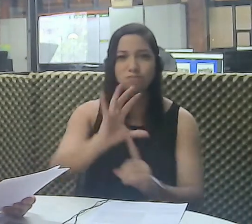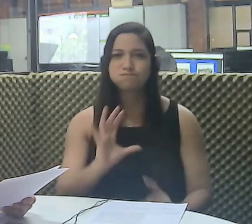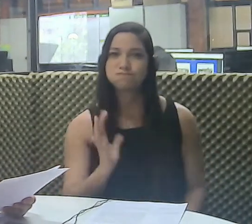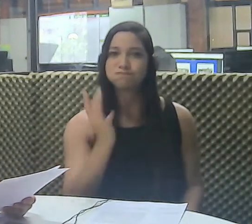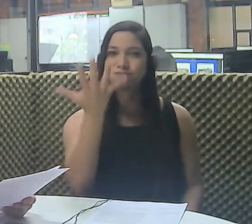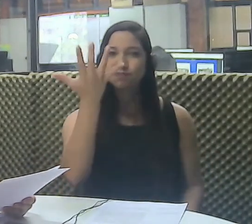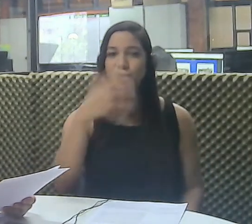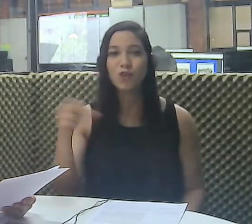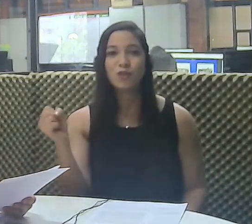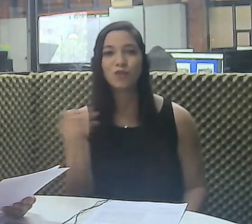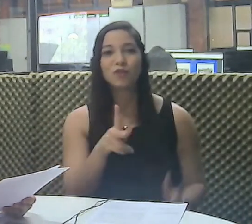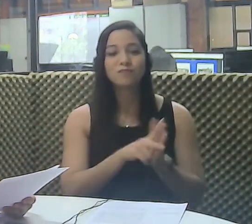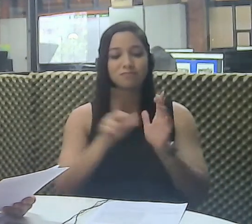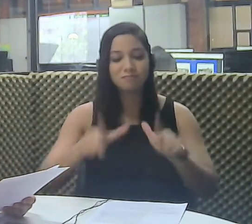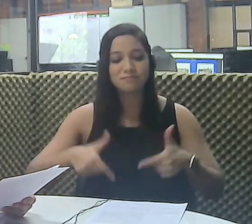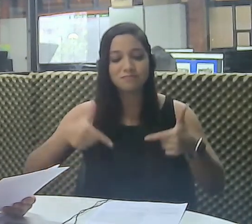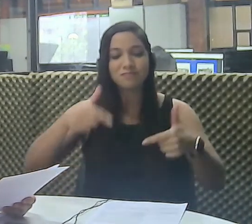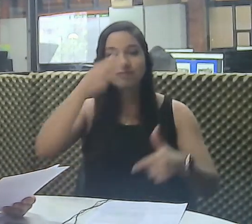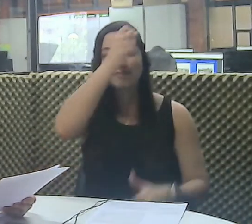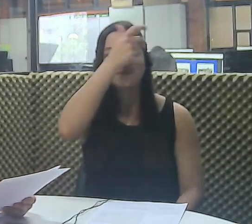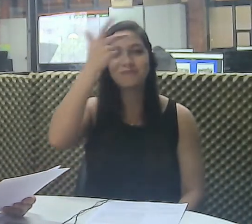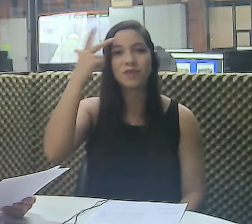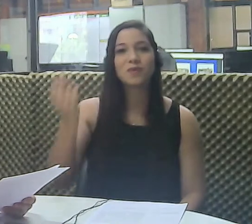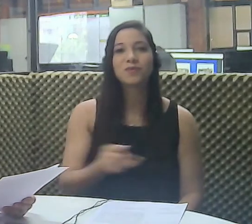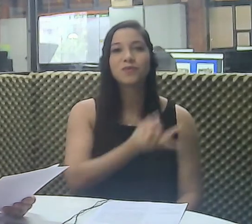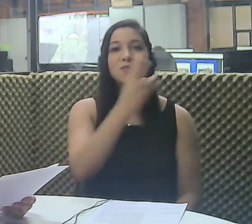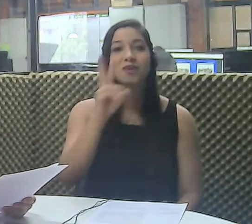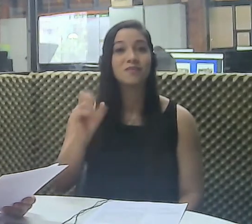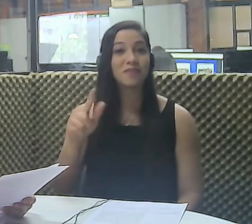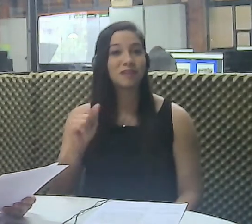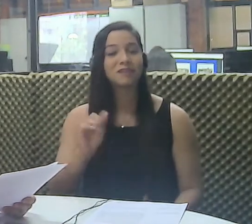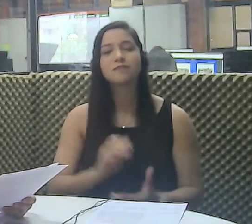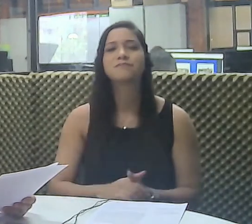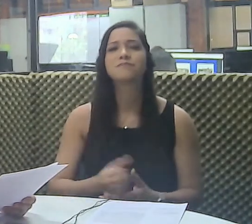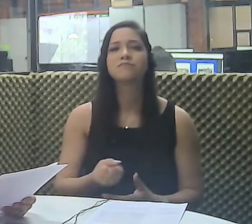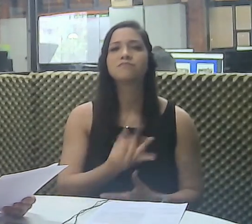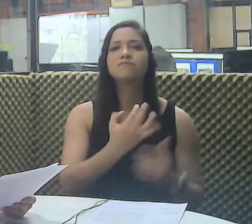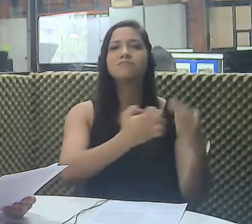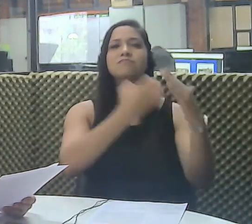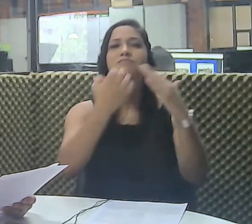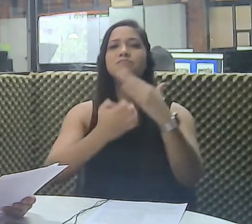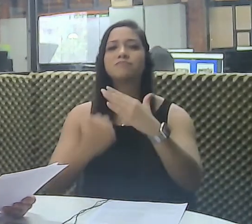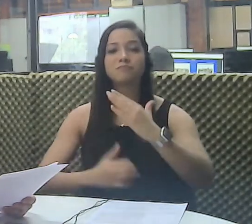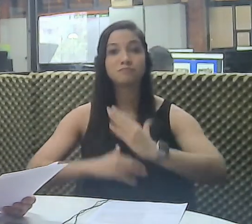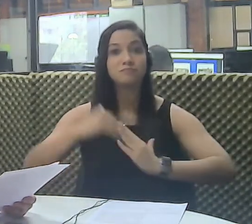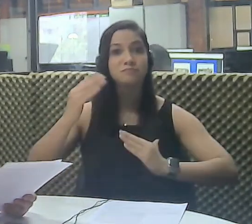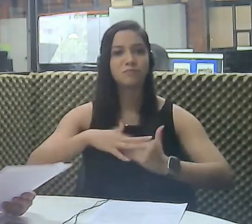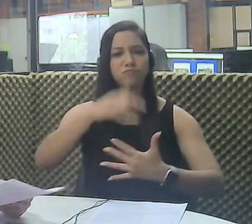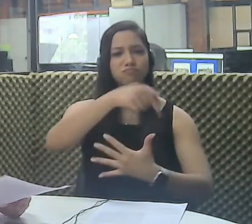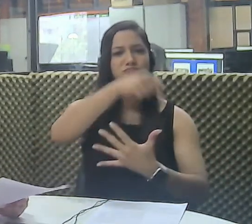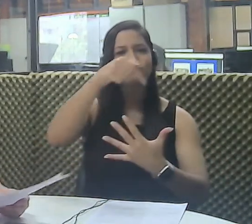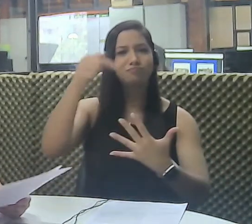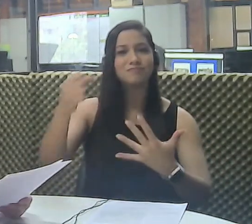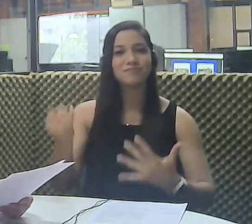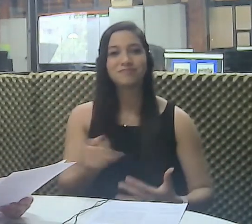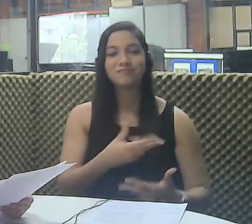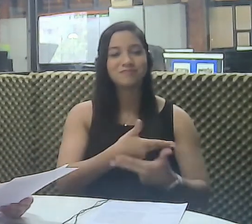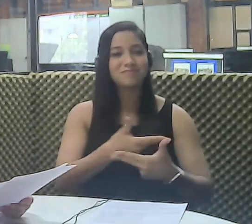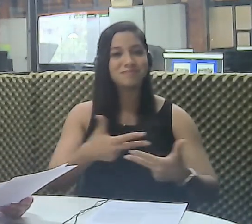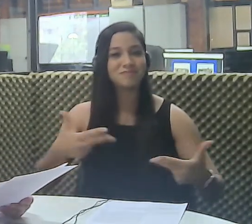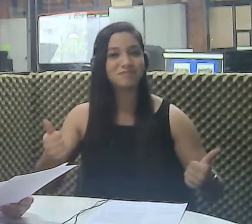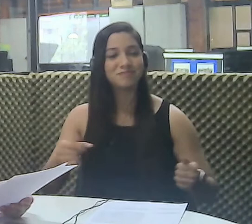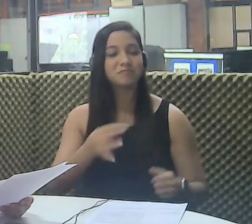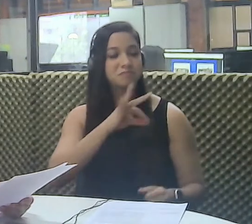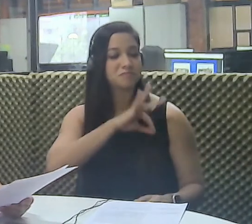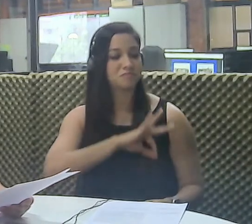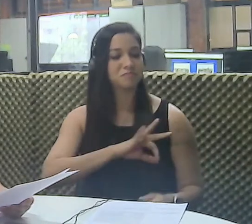empregos com elevação da prefeitura com milhares de vagas conversas empresas que profissões de todo tipo e faixa